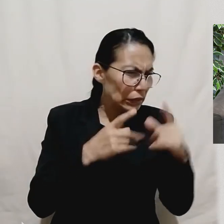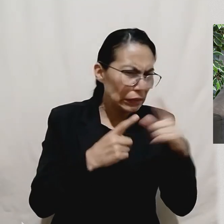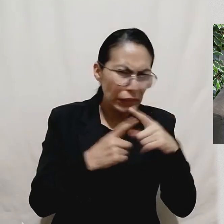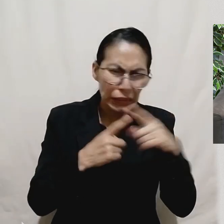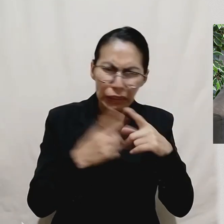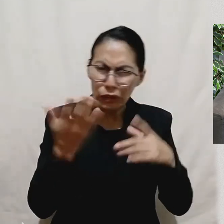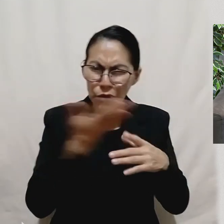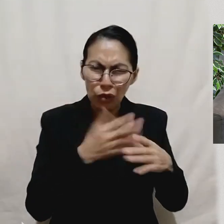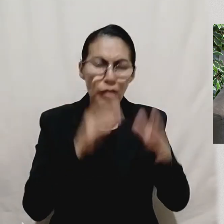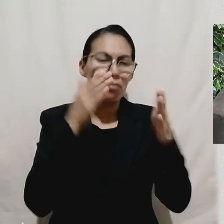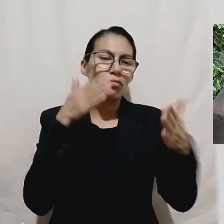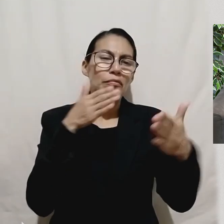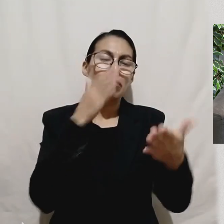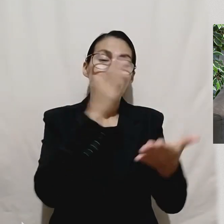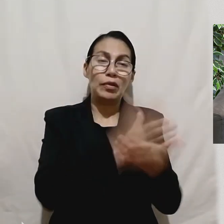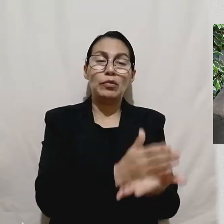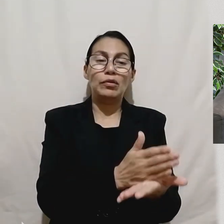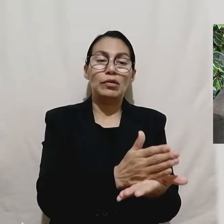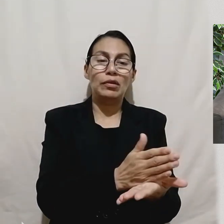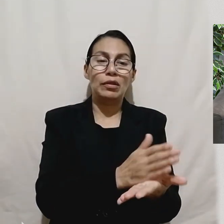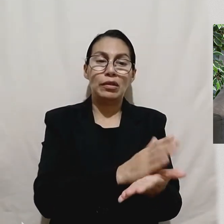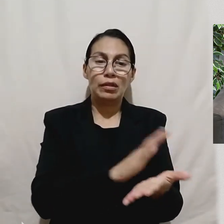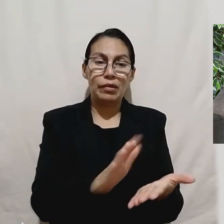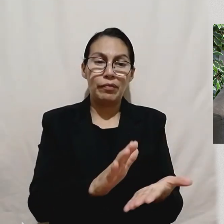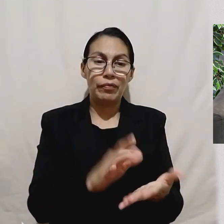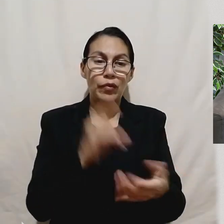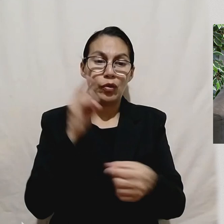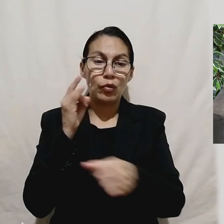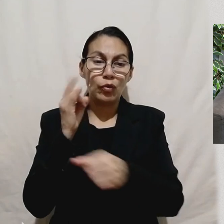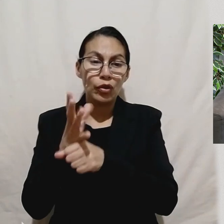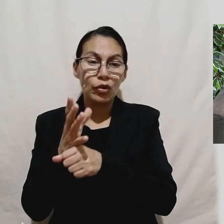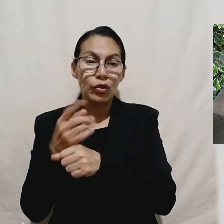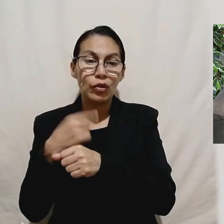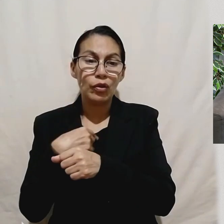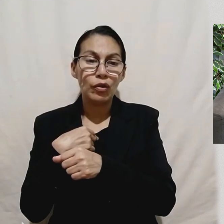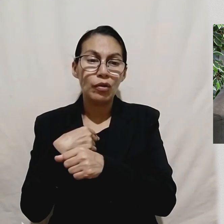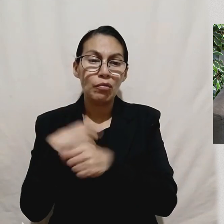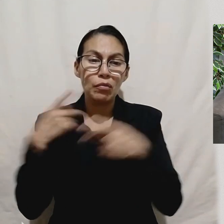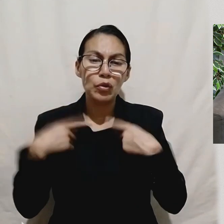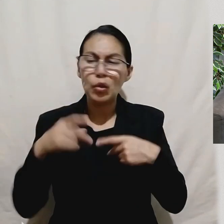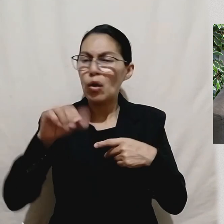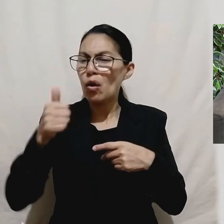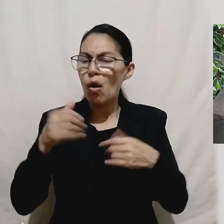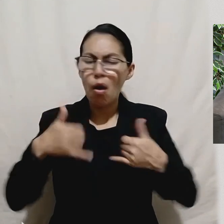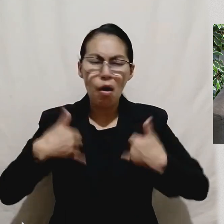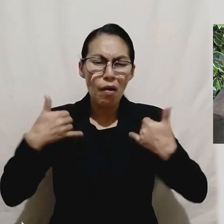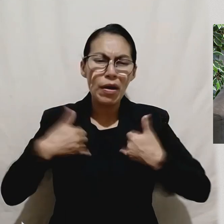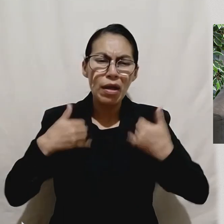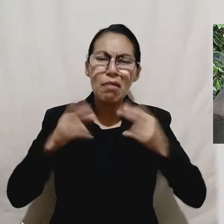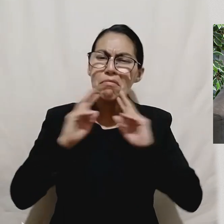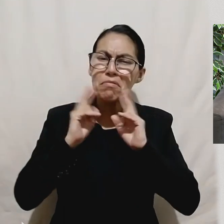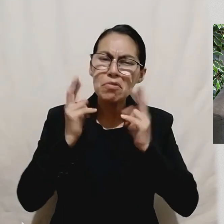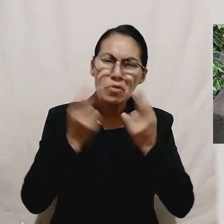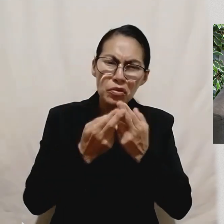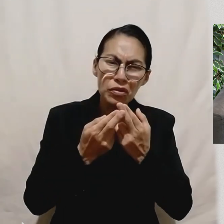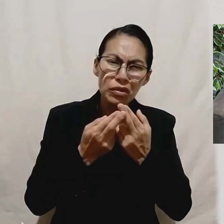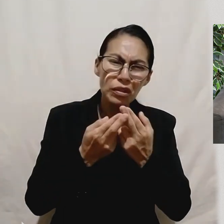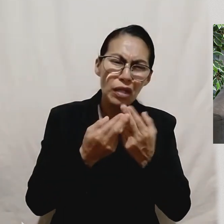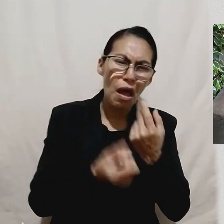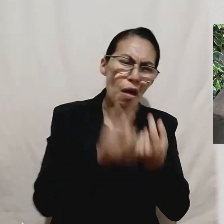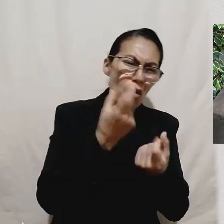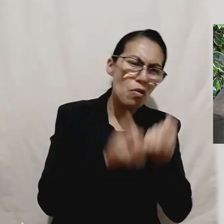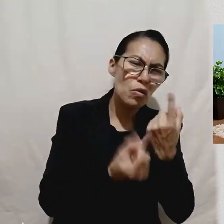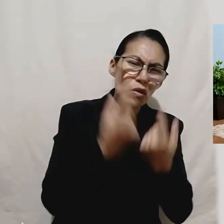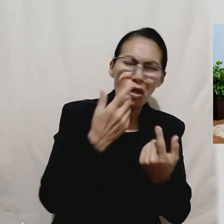pienso en tareas en ese momento no pienso en pendientes solamente es reunirme con otros muchachos este de mi edad que están pasando por cosas